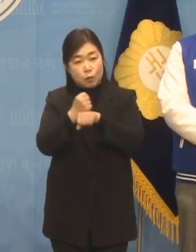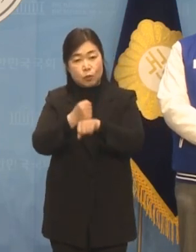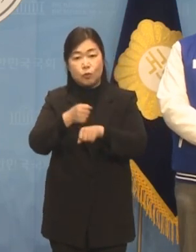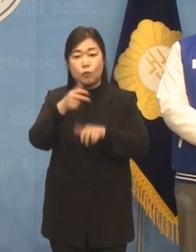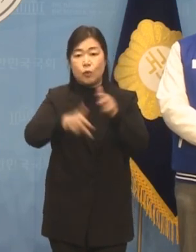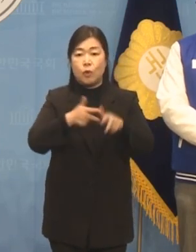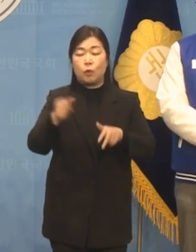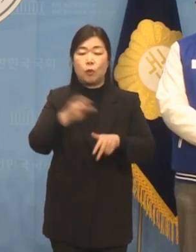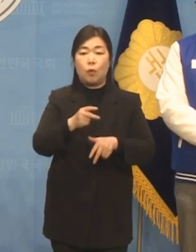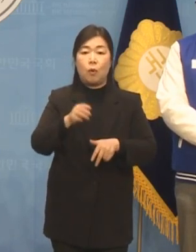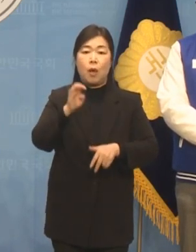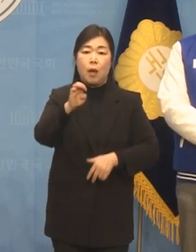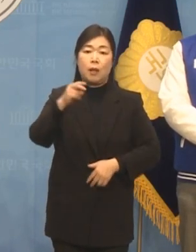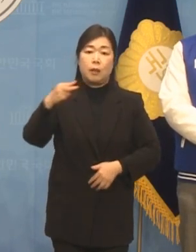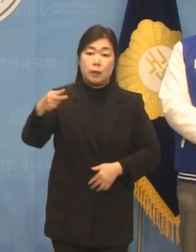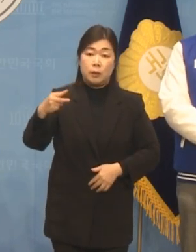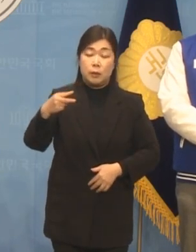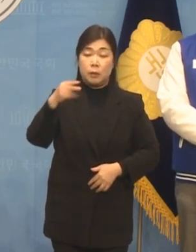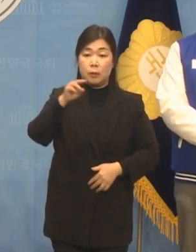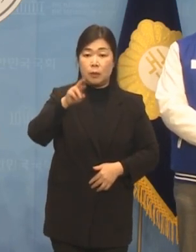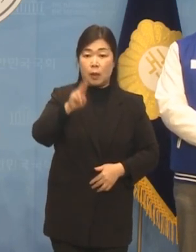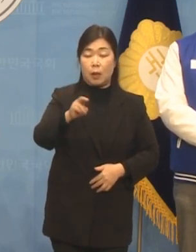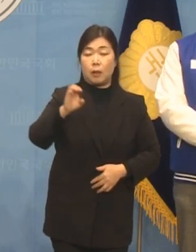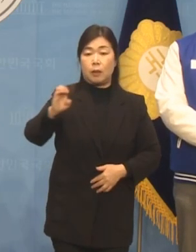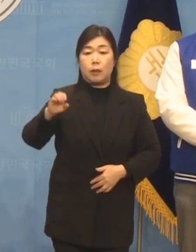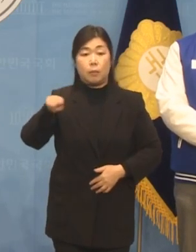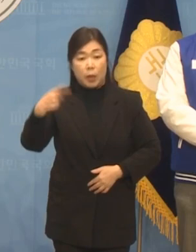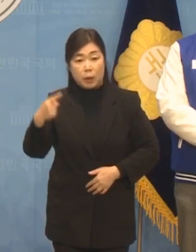하겠습니다. 저희 영입인재들이 앞으로 제